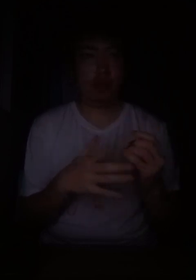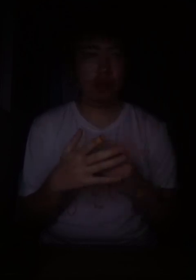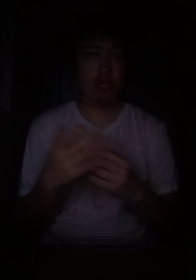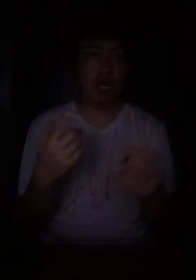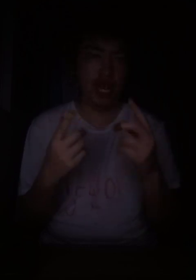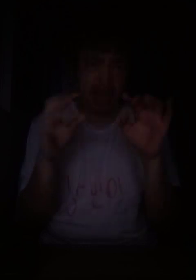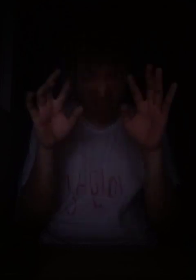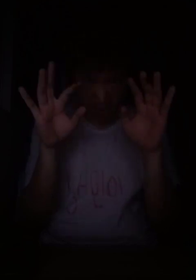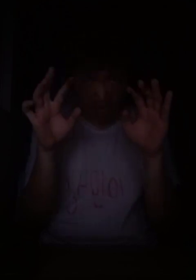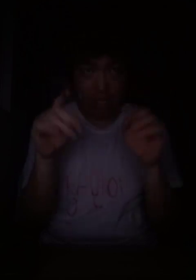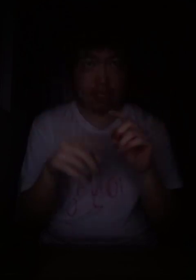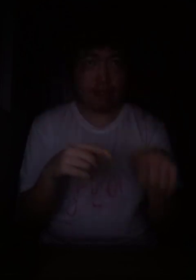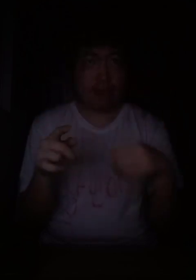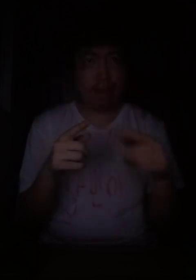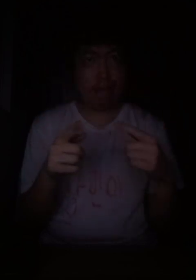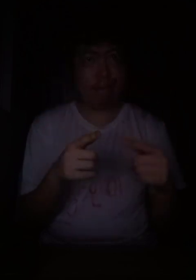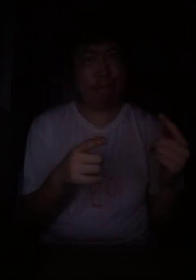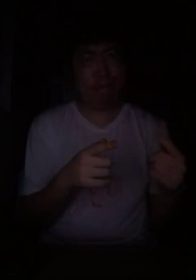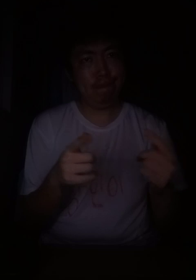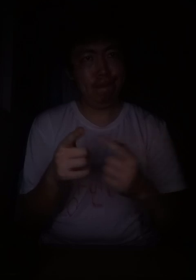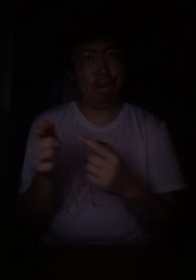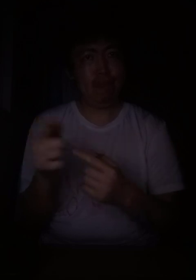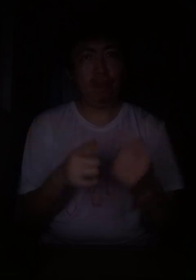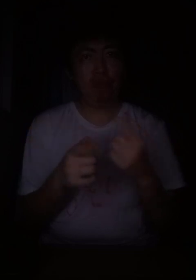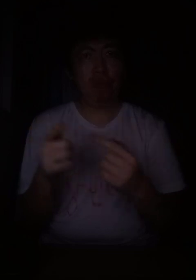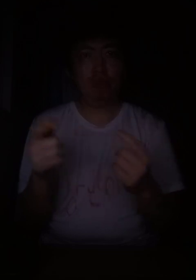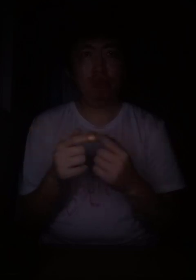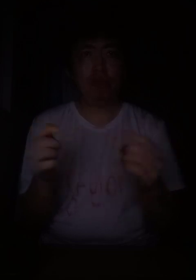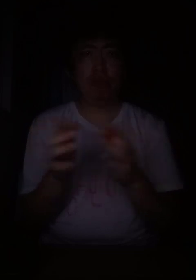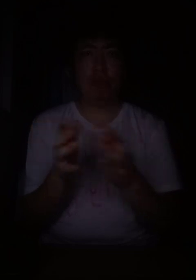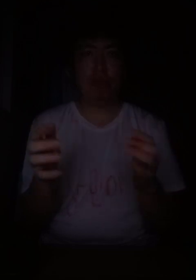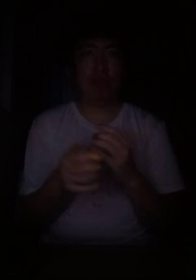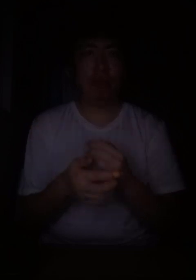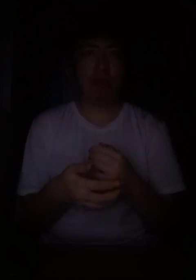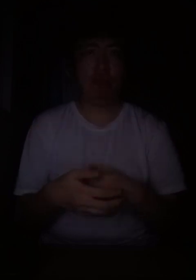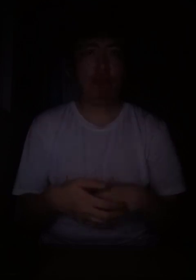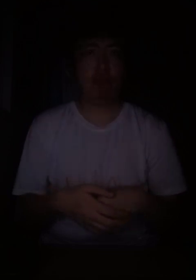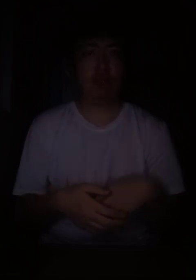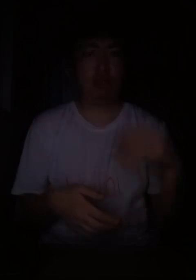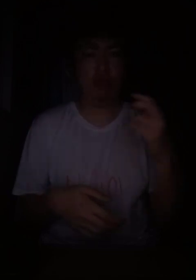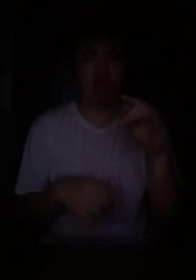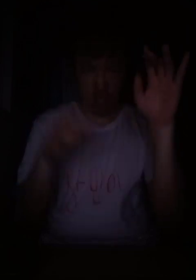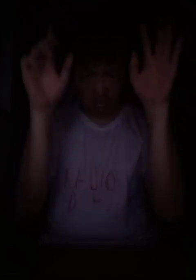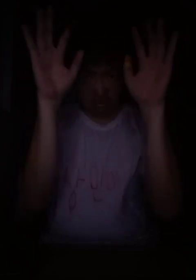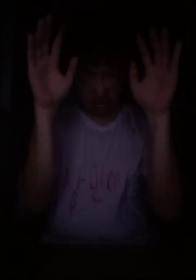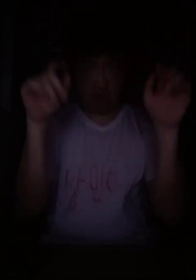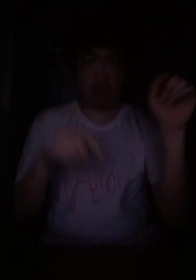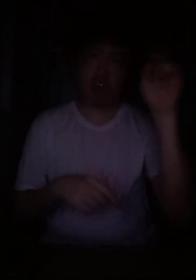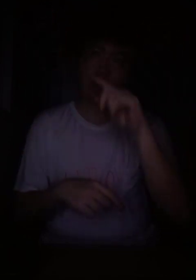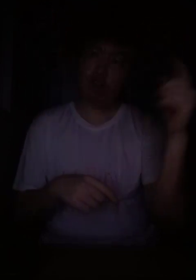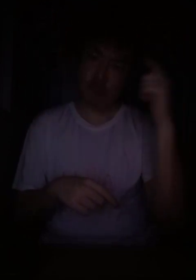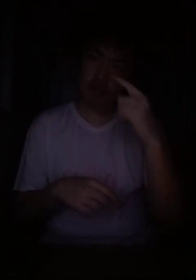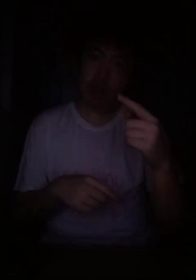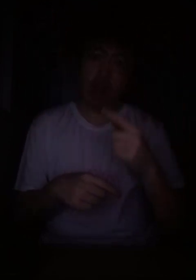그 스파링 상대로 계속해서 싸움을 하게 됩니다. 네. 아니 근데 개를 훈련을 시킨다는 명분 하에 뭐